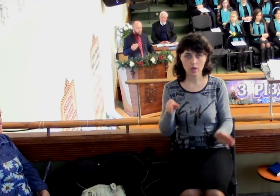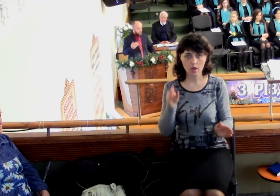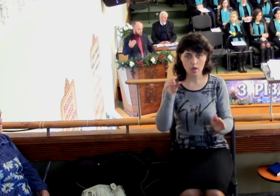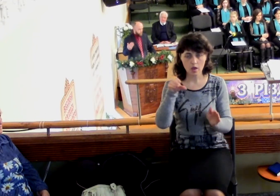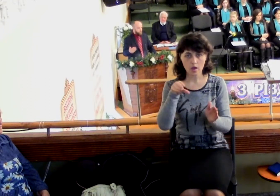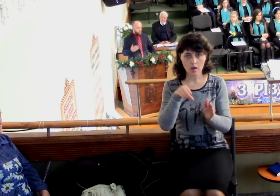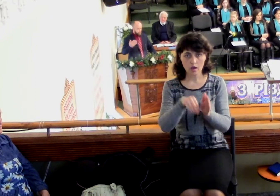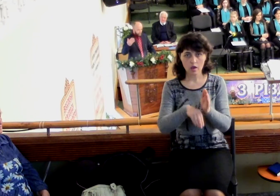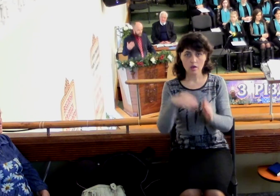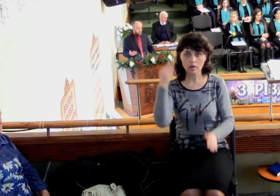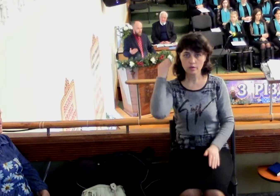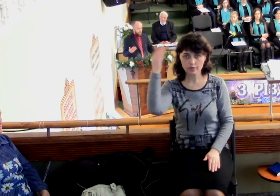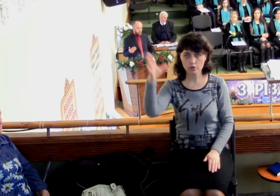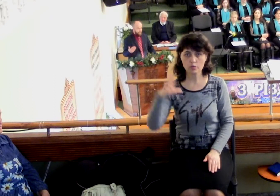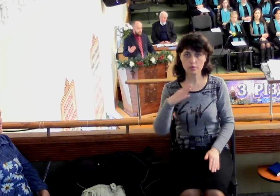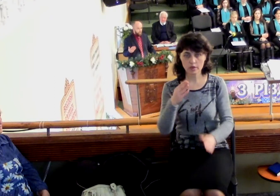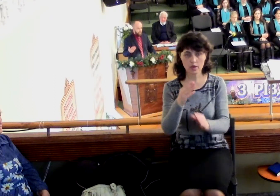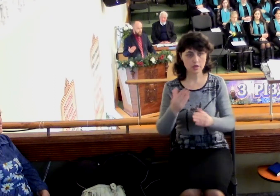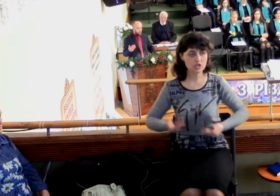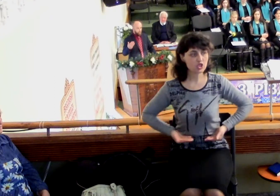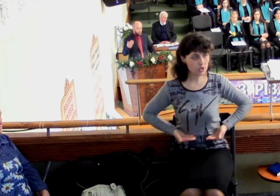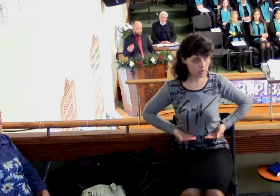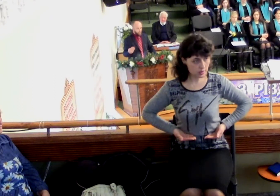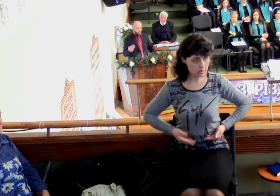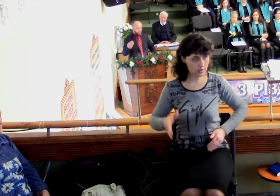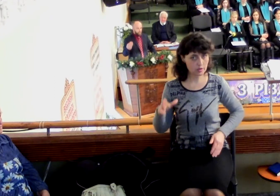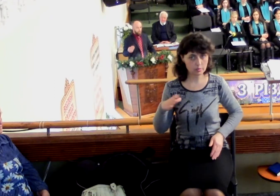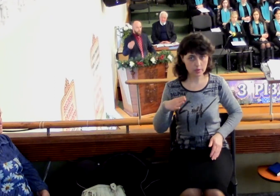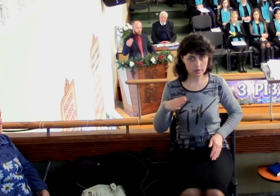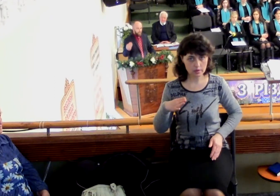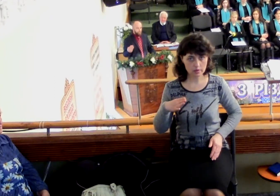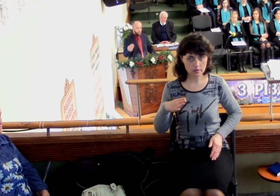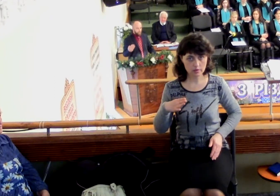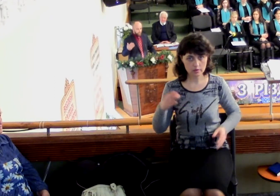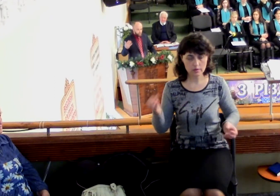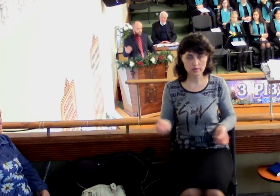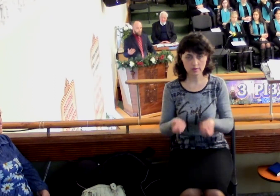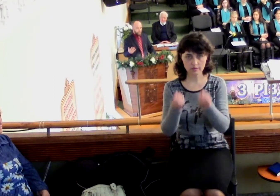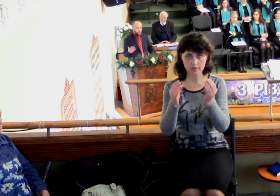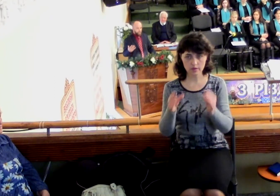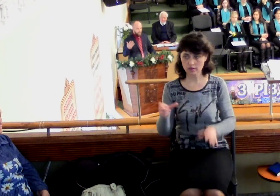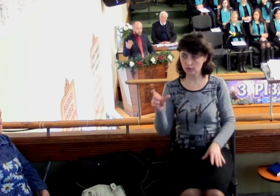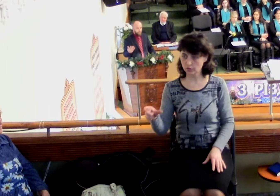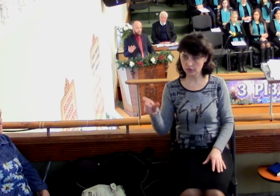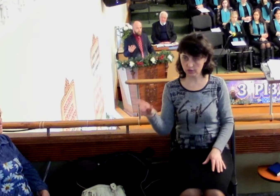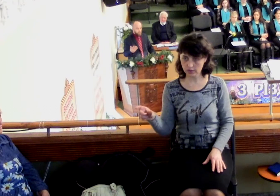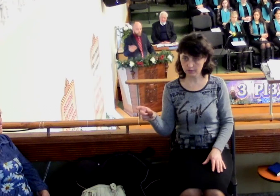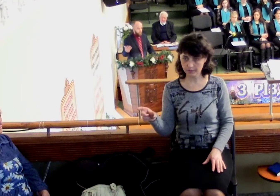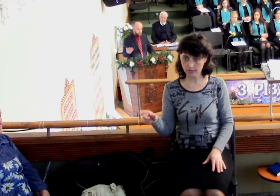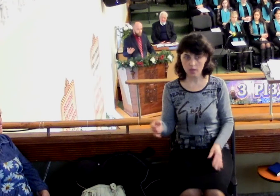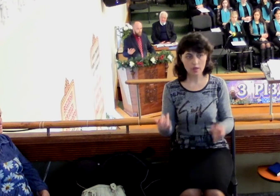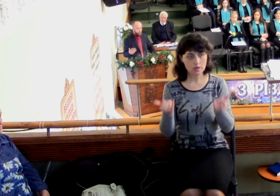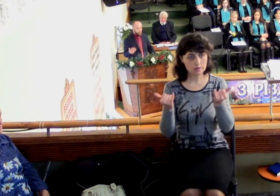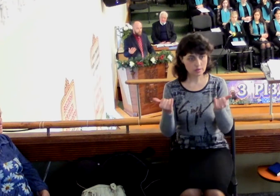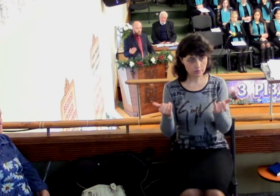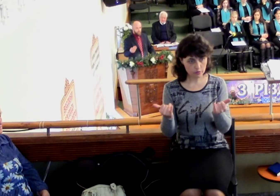Или у братьев и сестер, чтобы он продолжал гореть, чтобы он не тух, не дымил, не коптил, а чтобы он горел и освещал